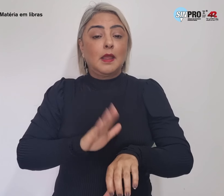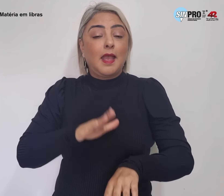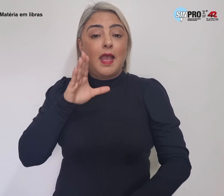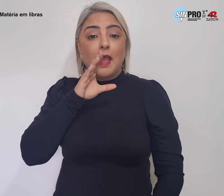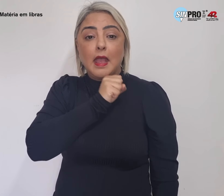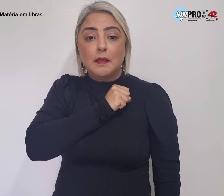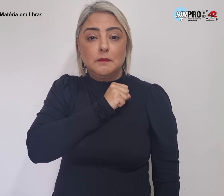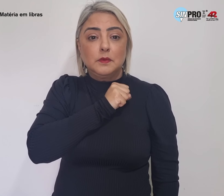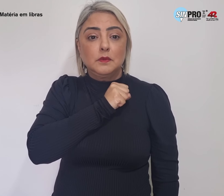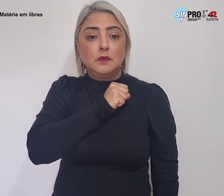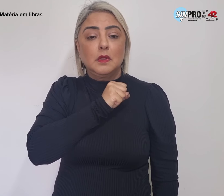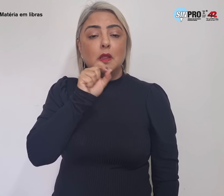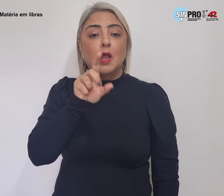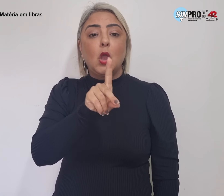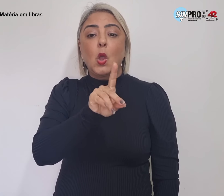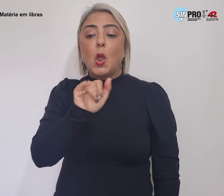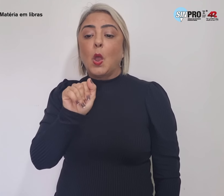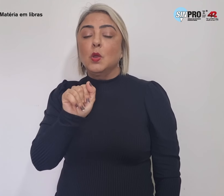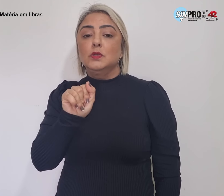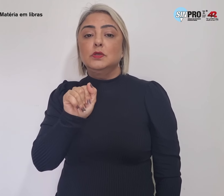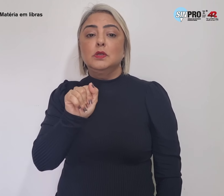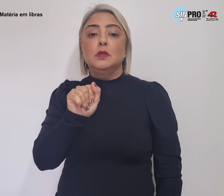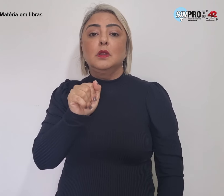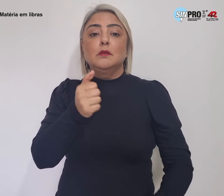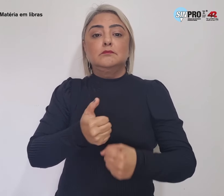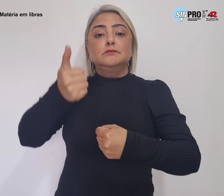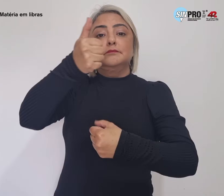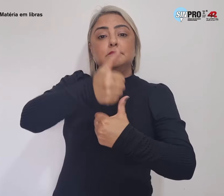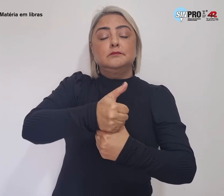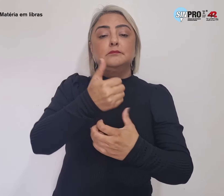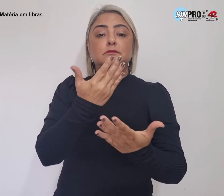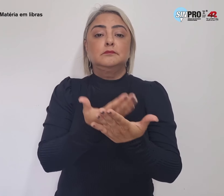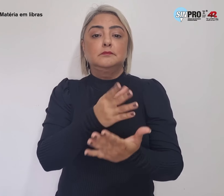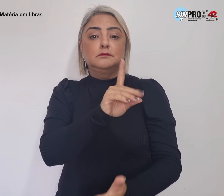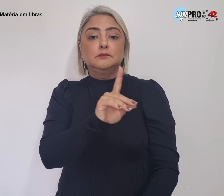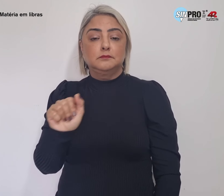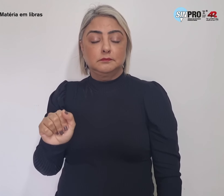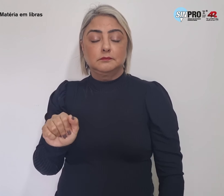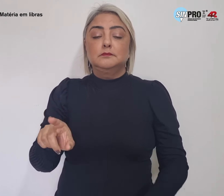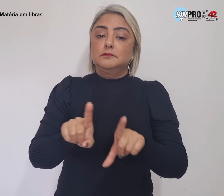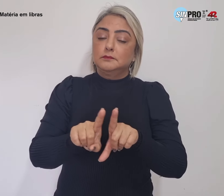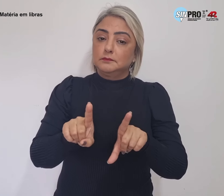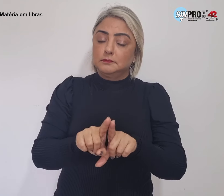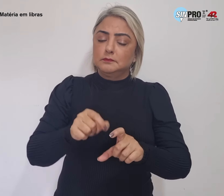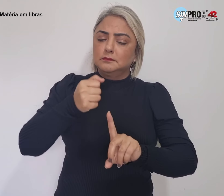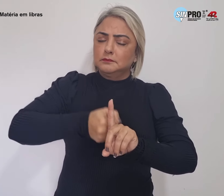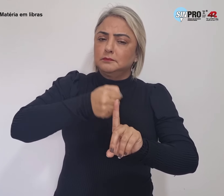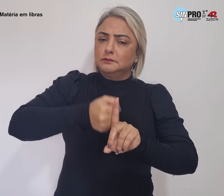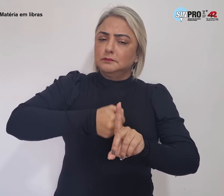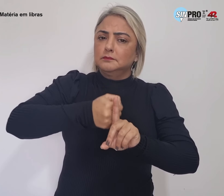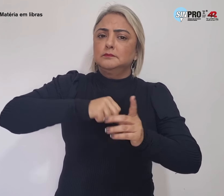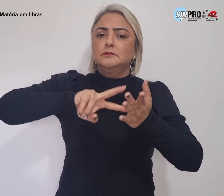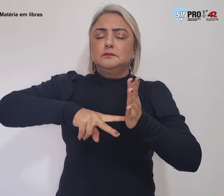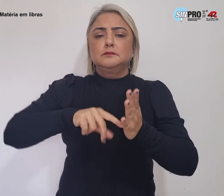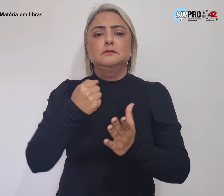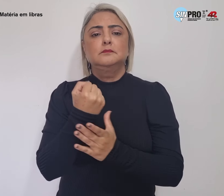reposição do dia. Além disso, a luta sindical garantiu que as salas de aula comportem